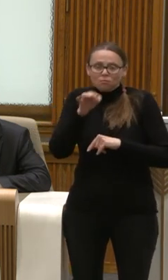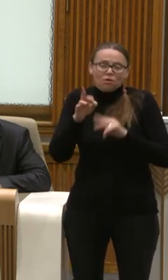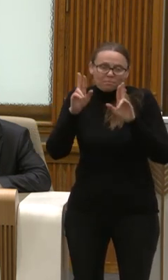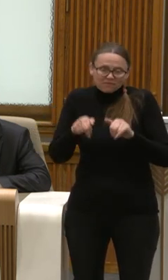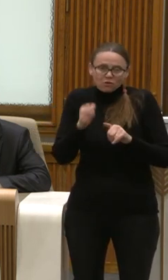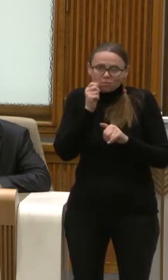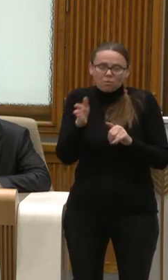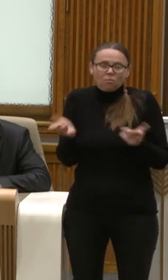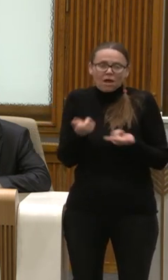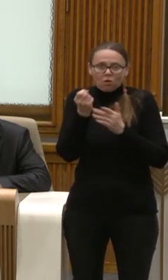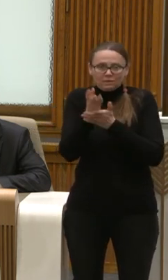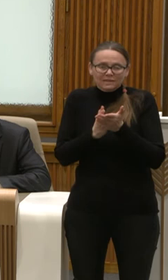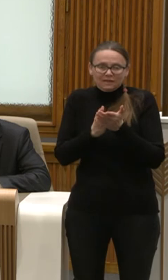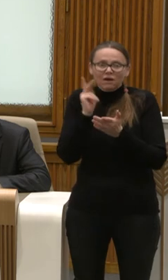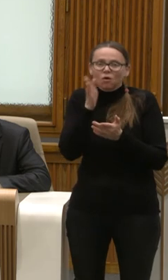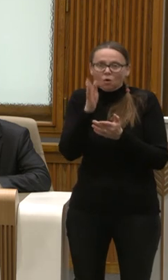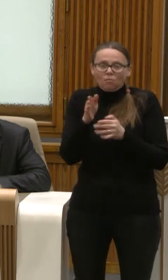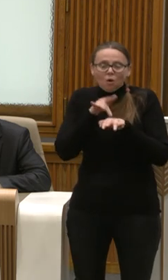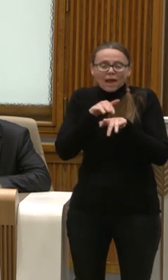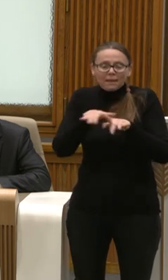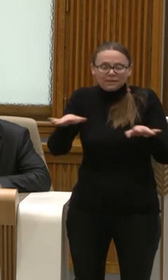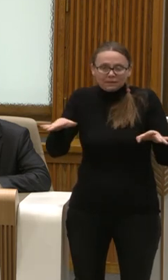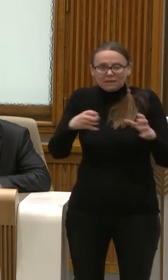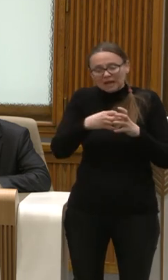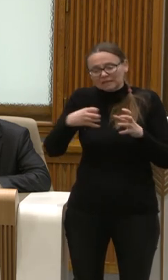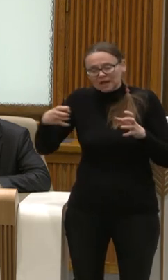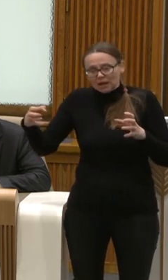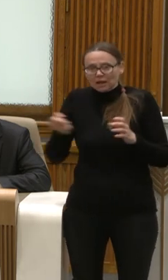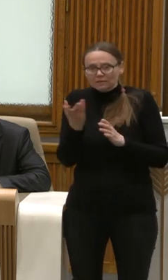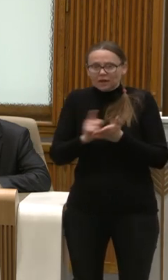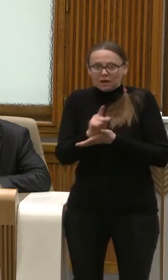to ocenjevali, ko bo epidemija trajala nekaj časa.